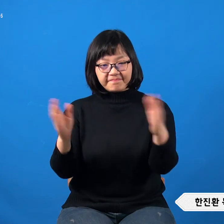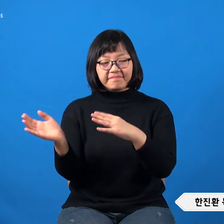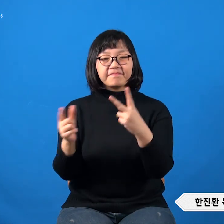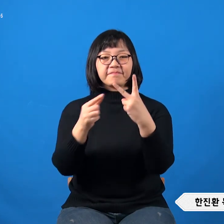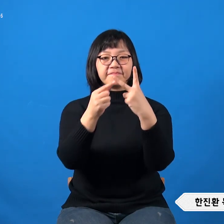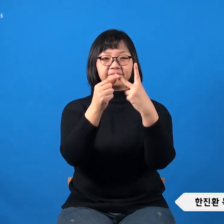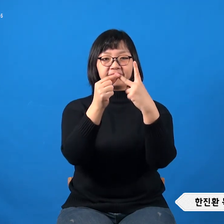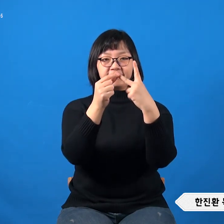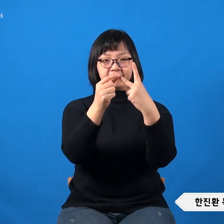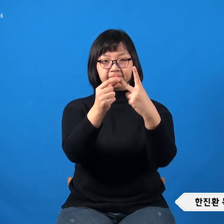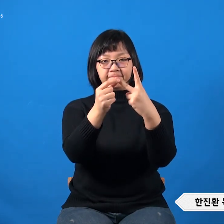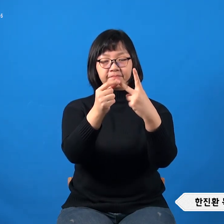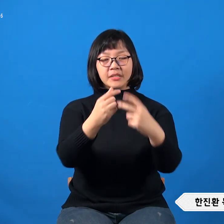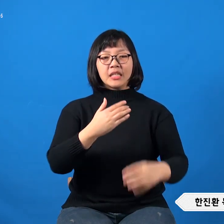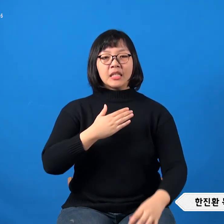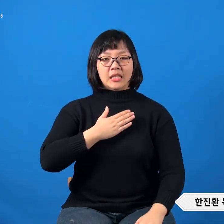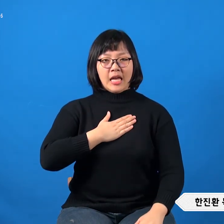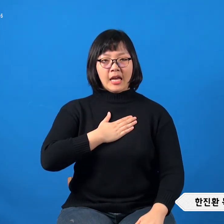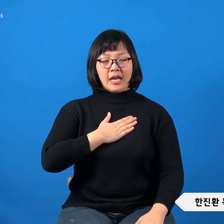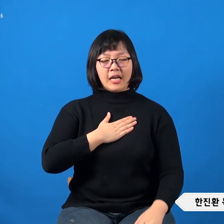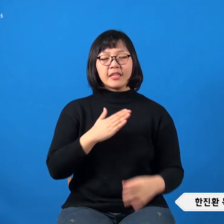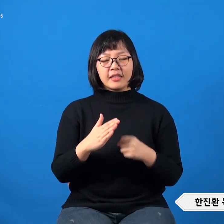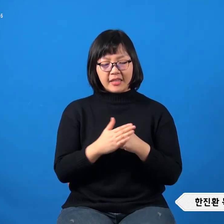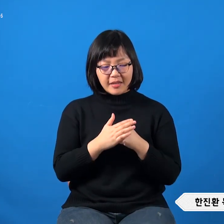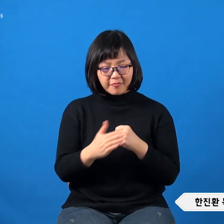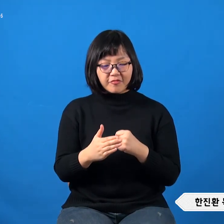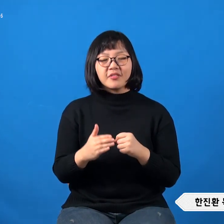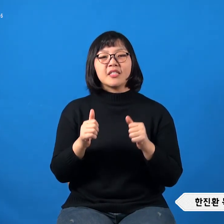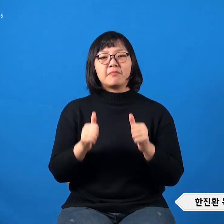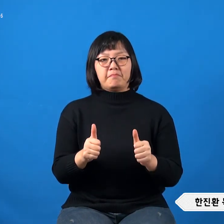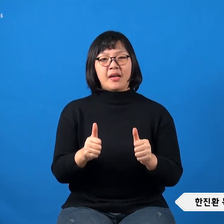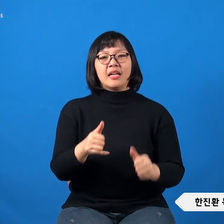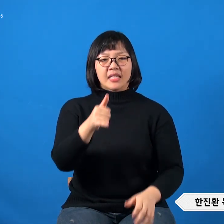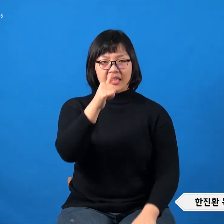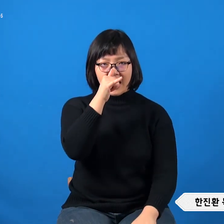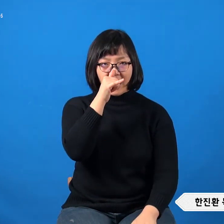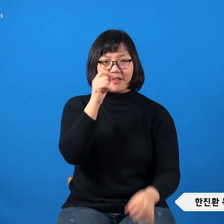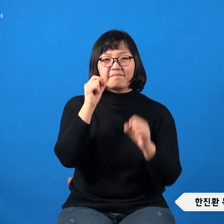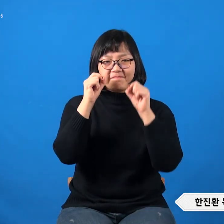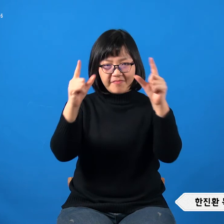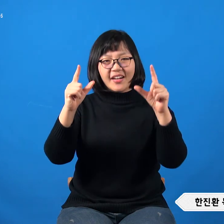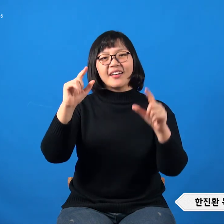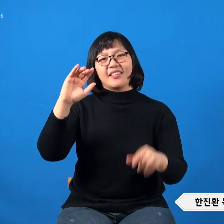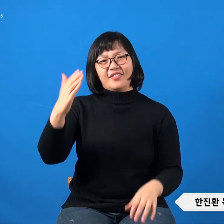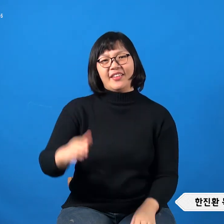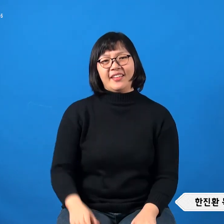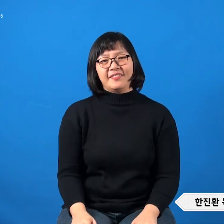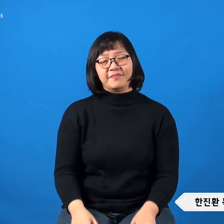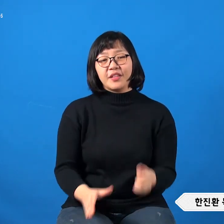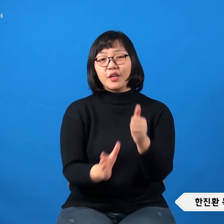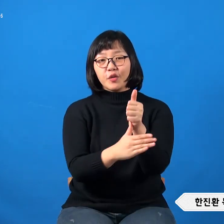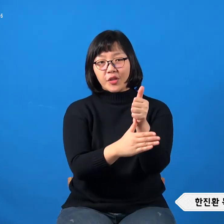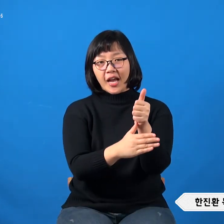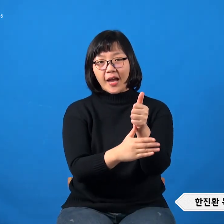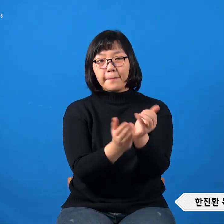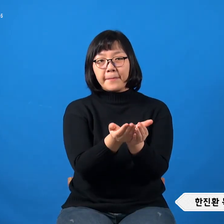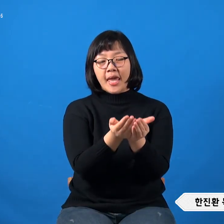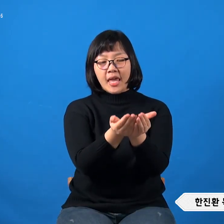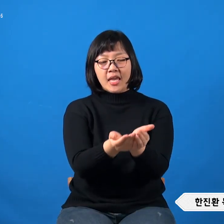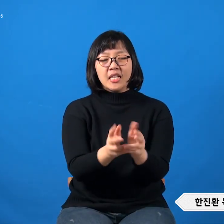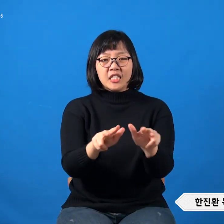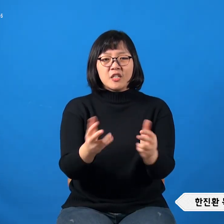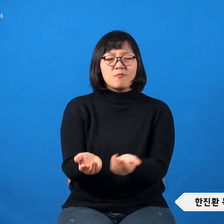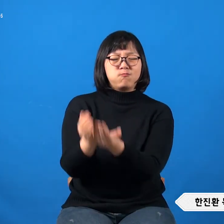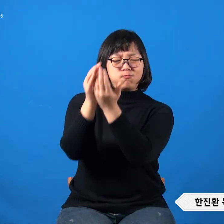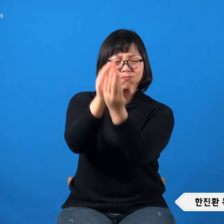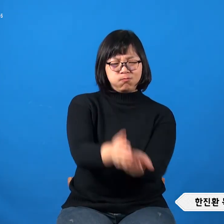둘째로는 나로 인한 심판인 것을 깨달아야 합니다. 물건을 바다에 집어 던지고 해도